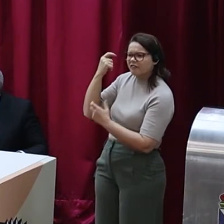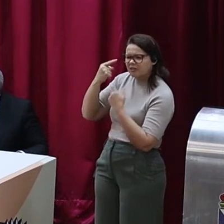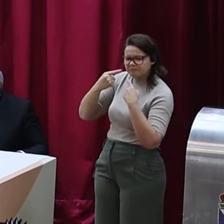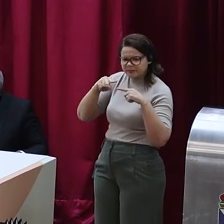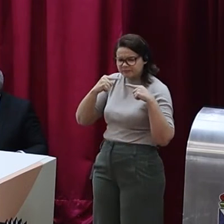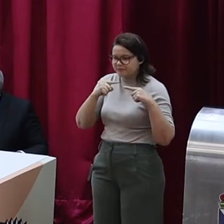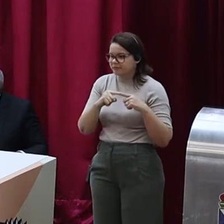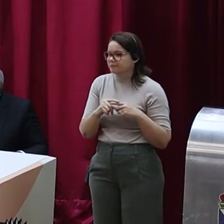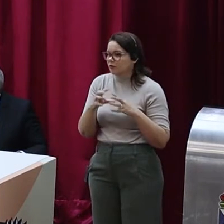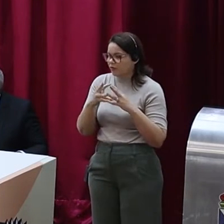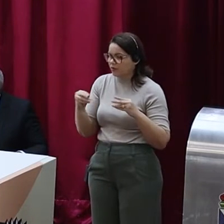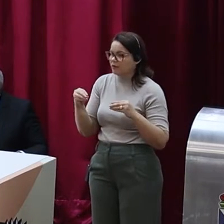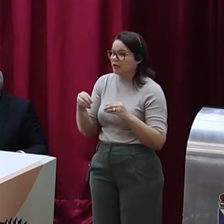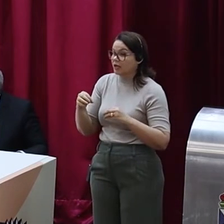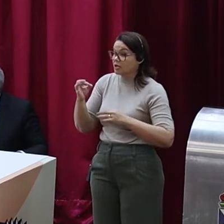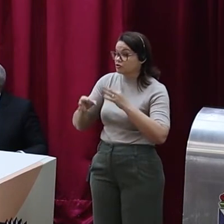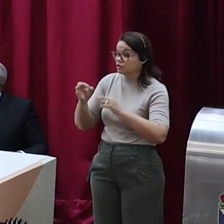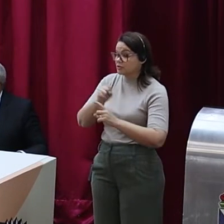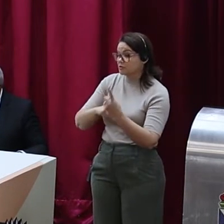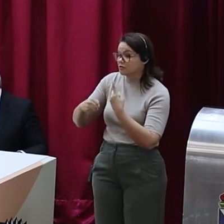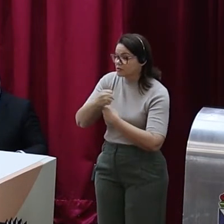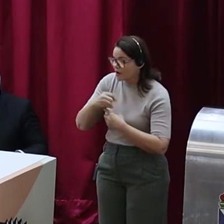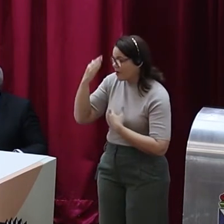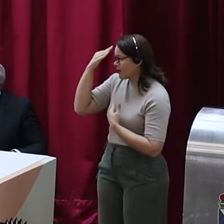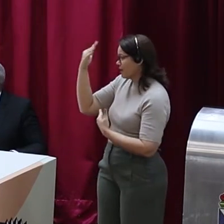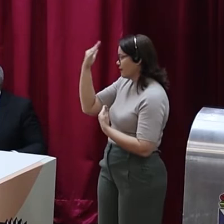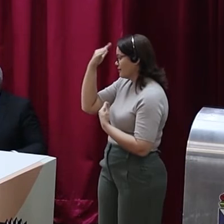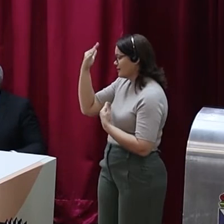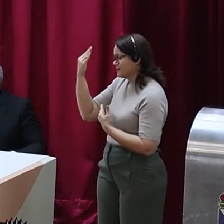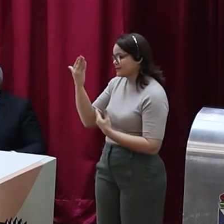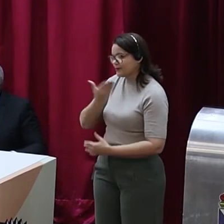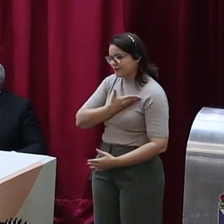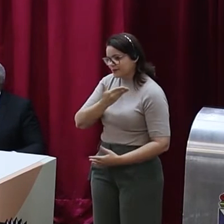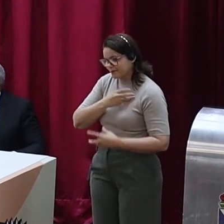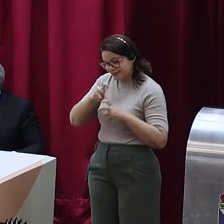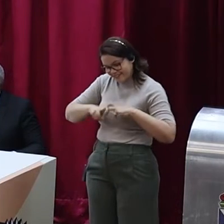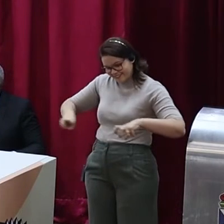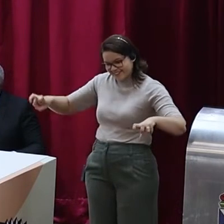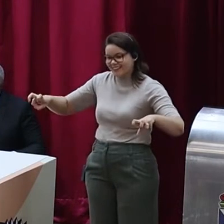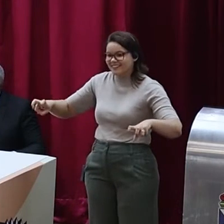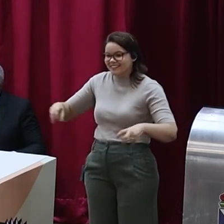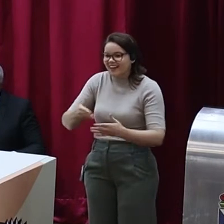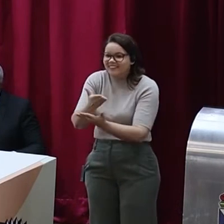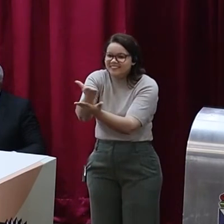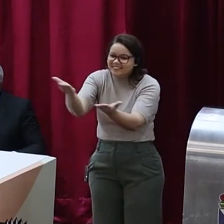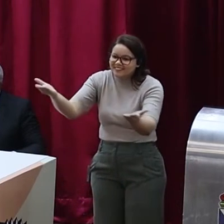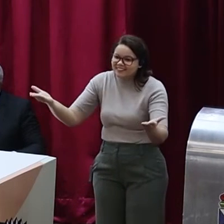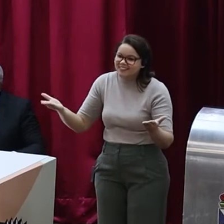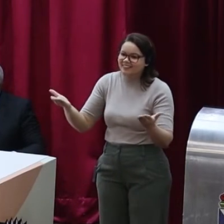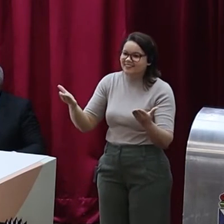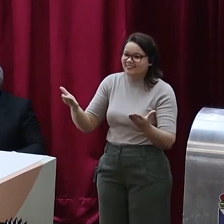justicia social. Agradezco a la mesa, doctora, agradezco a los compañeros, agradezco a ustedes también. Acá una